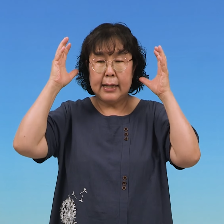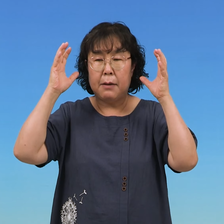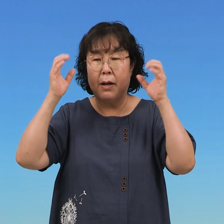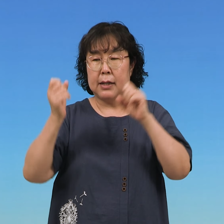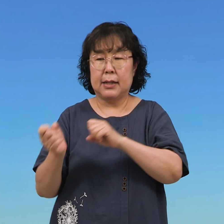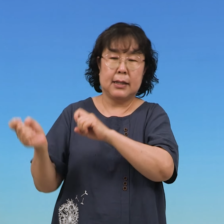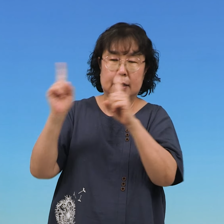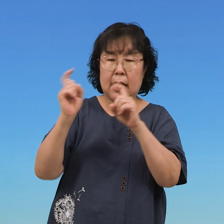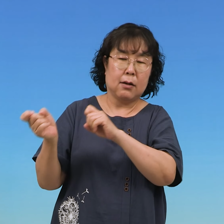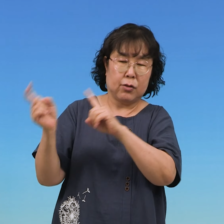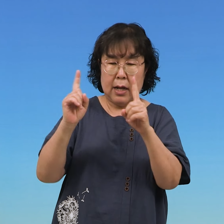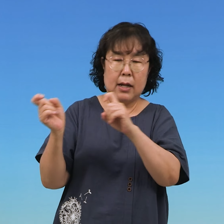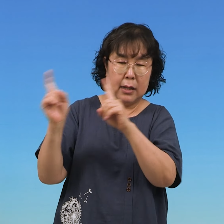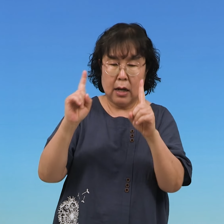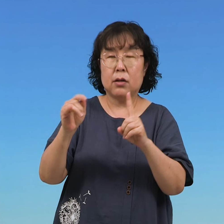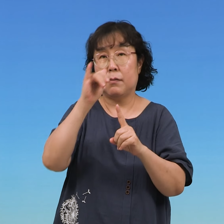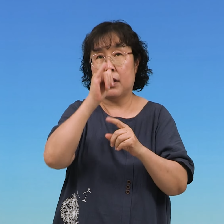저기 어떤